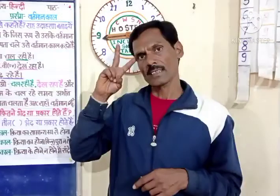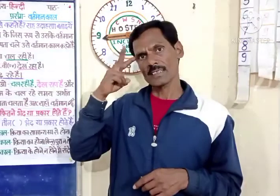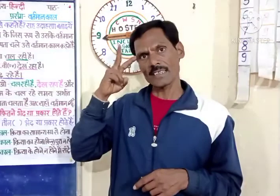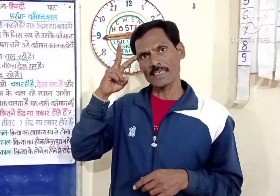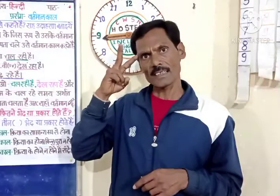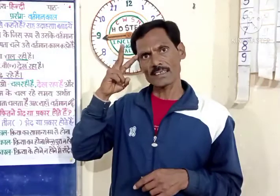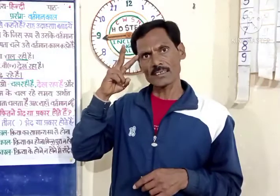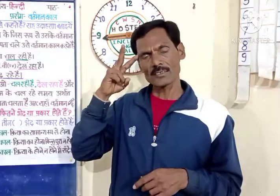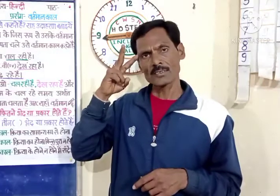संदिग्ध